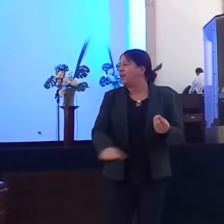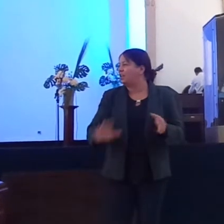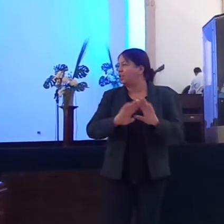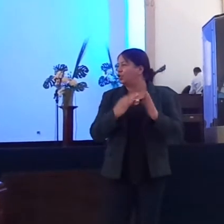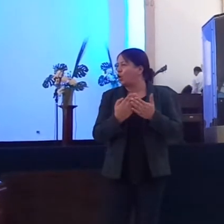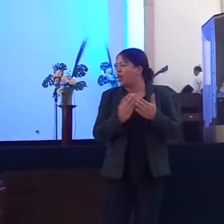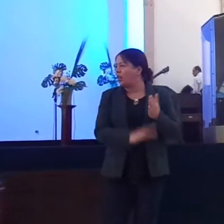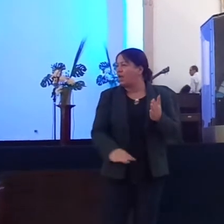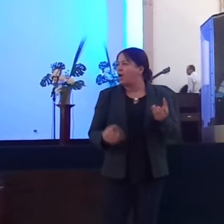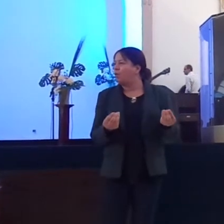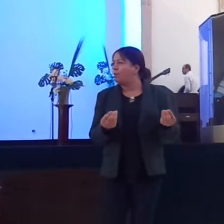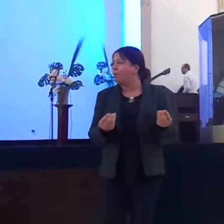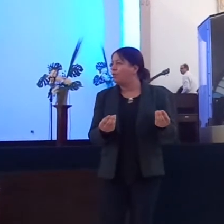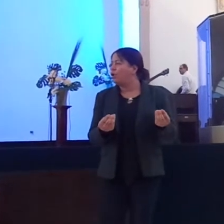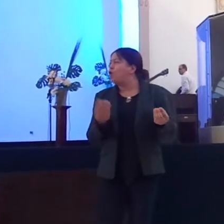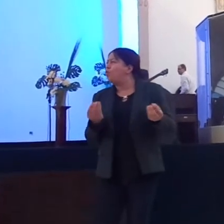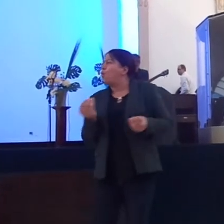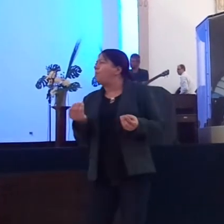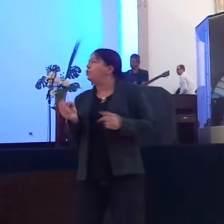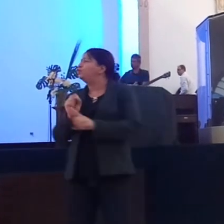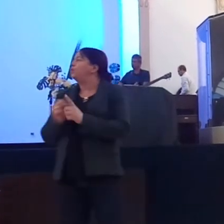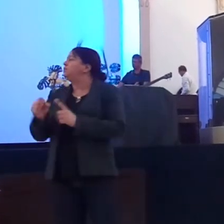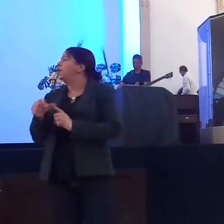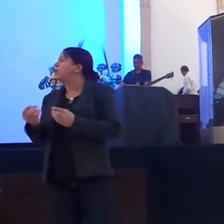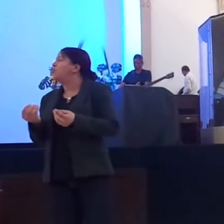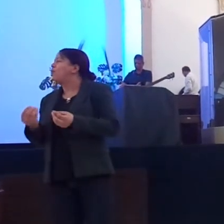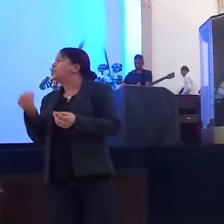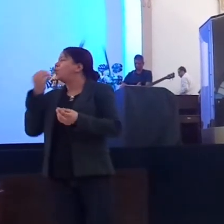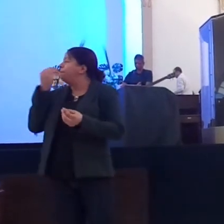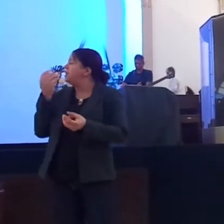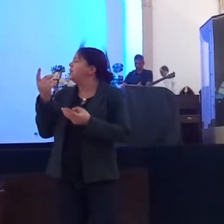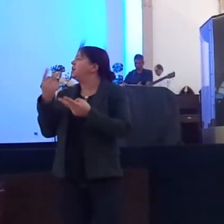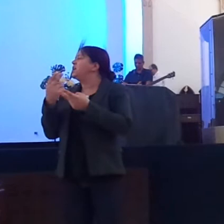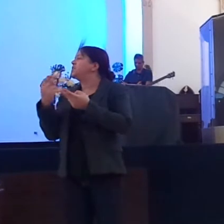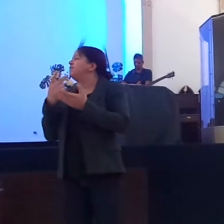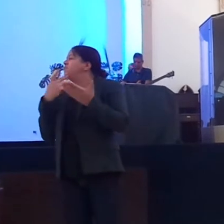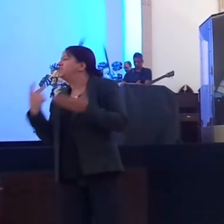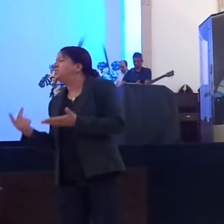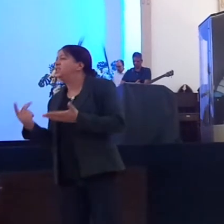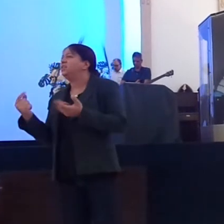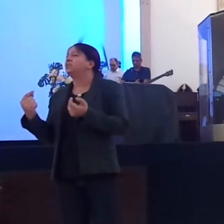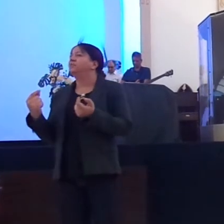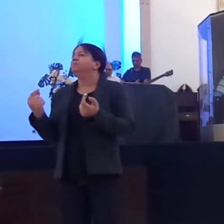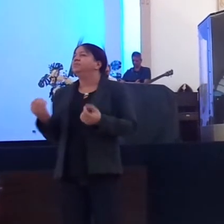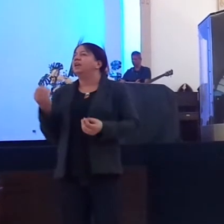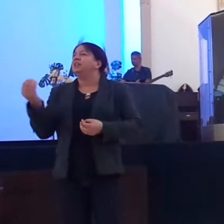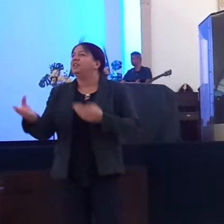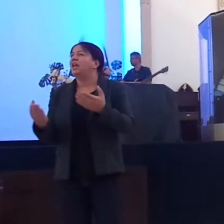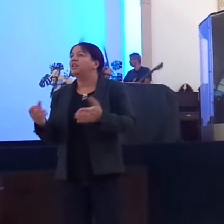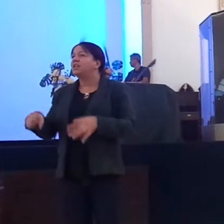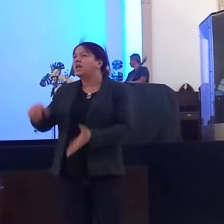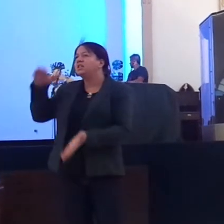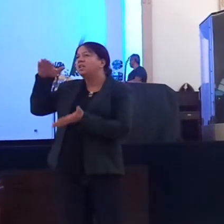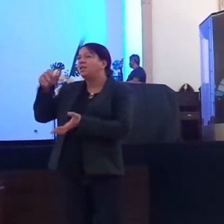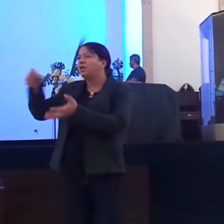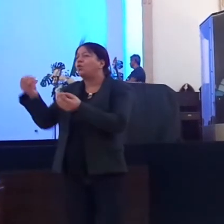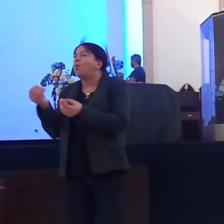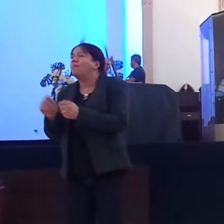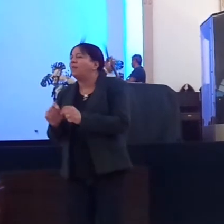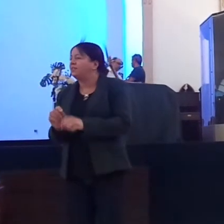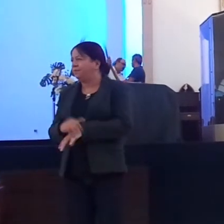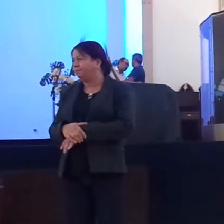ajudar na parte social? Dos alimentos, visita, entrega de cesta básica, como que eu